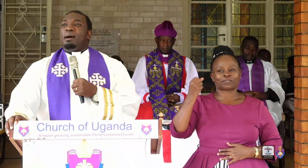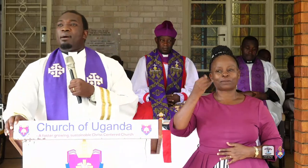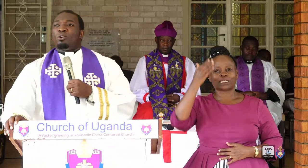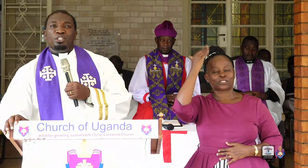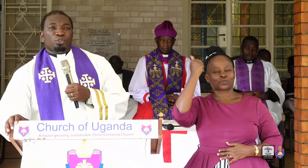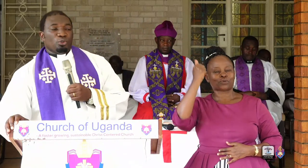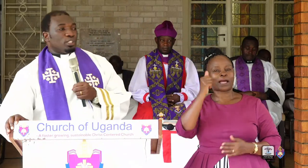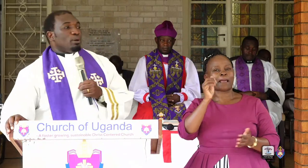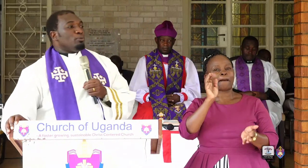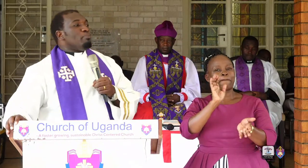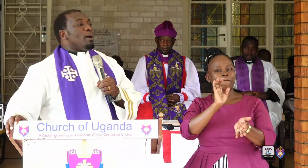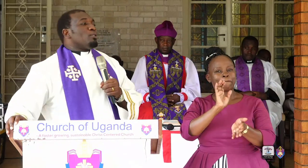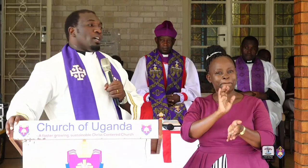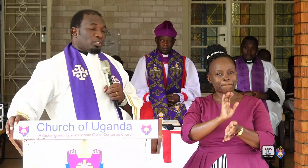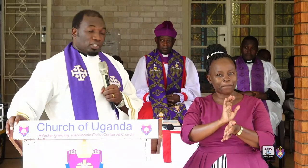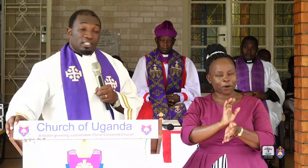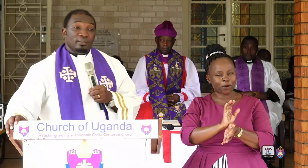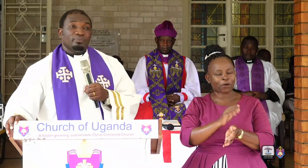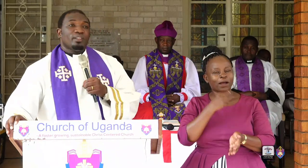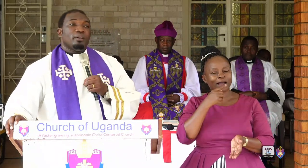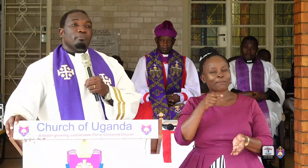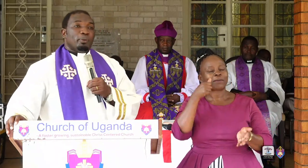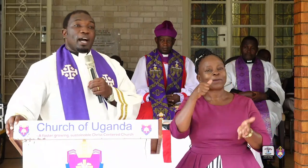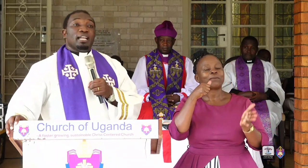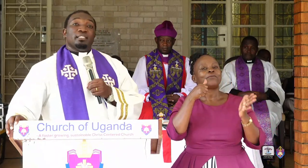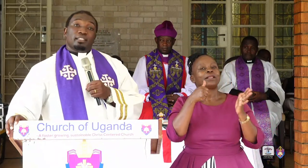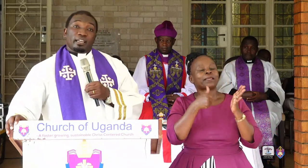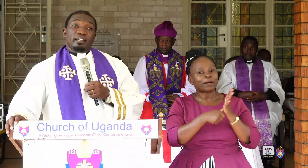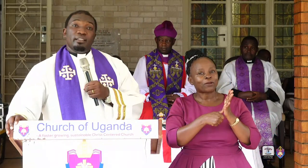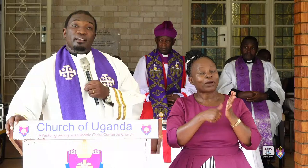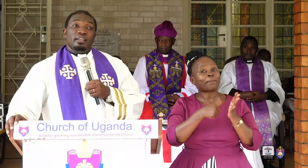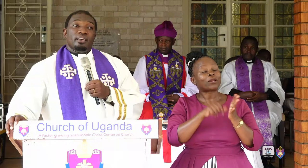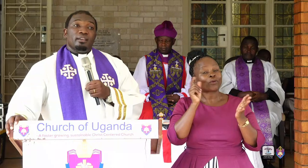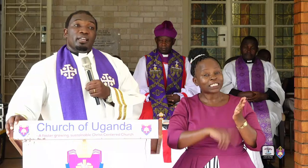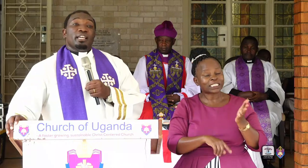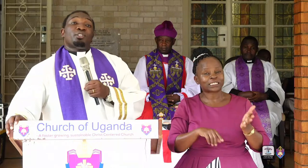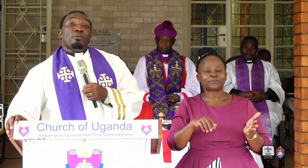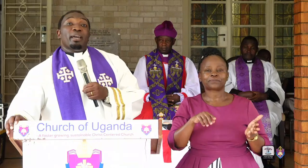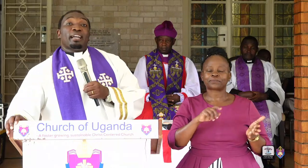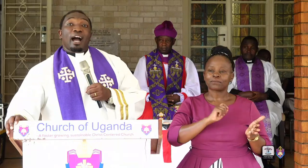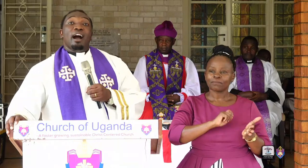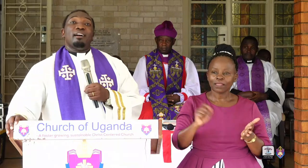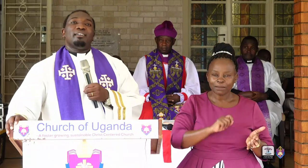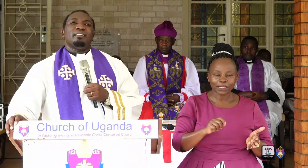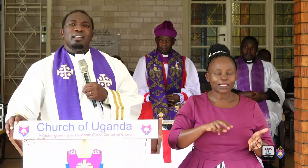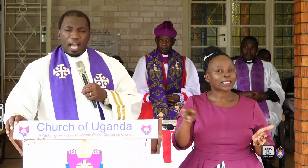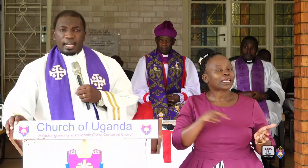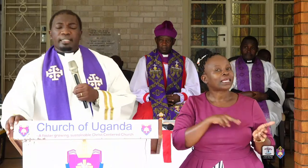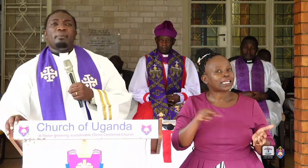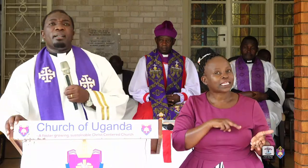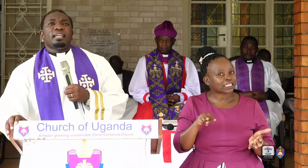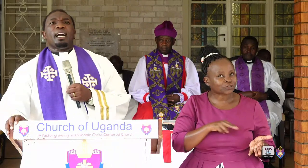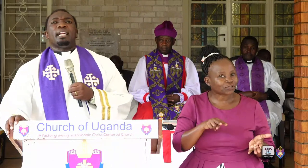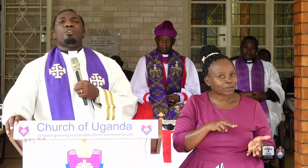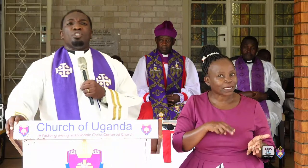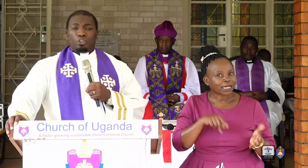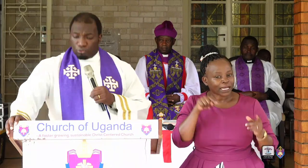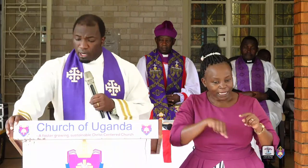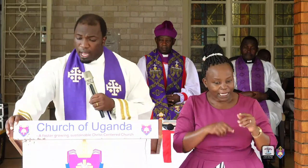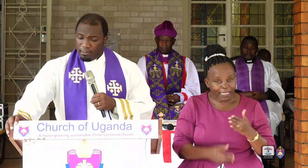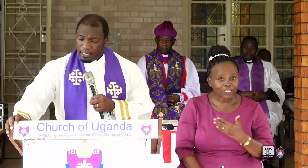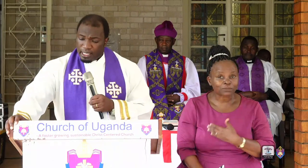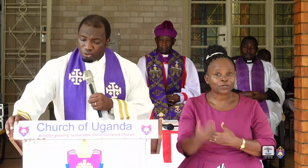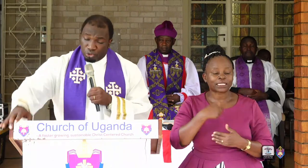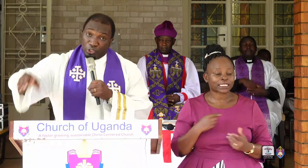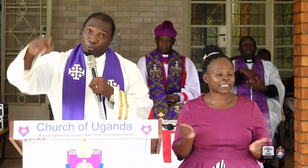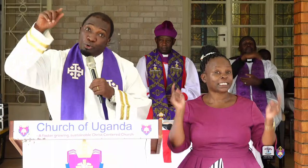agamba Abakolinso nti mwe muli bbaluwa ki? Mpandiike esomeka. Hakati ya makya galiro nzizo